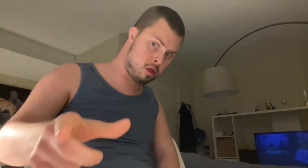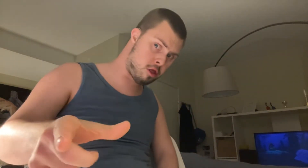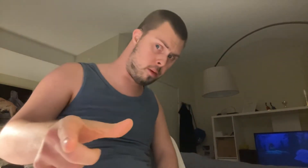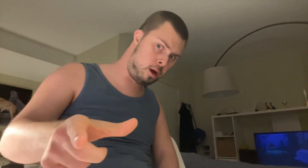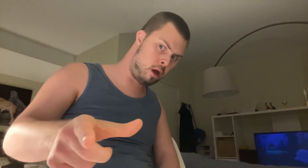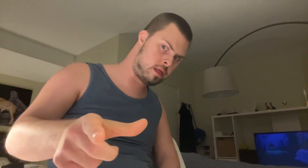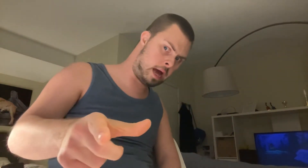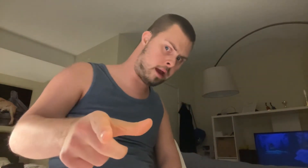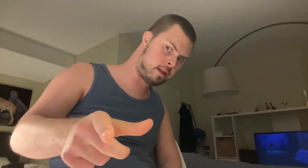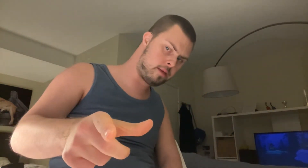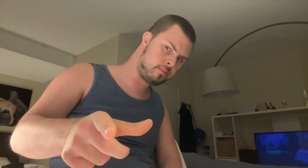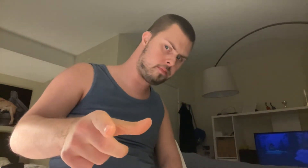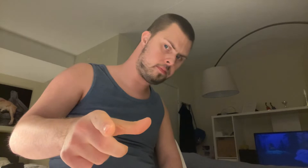Som jag har sagt.